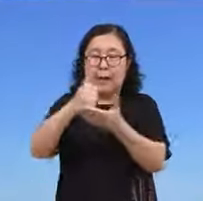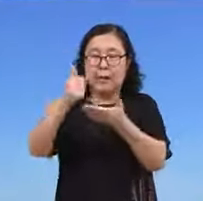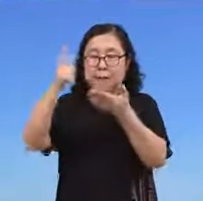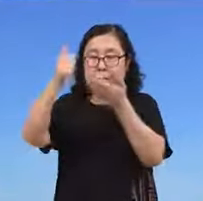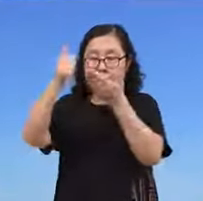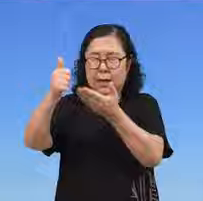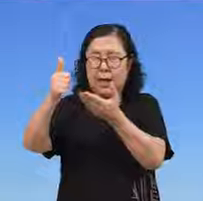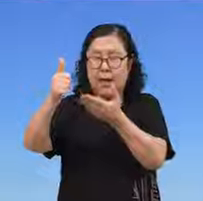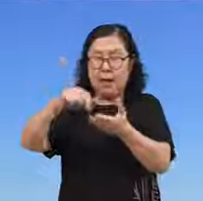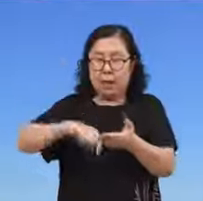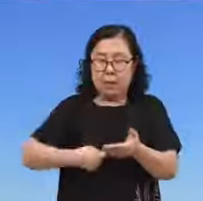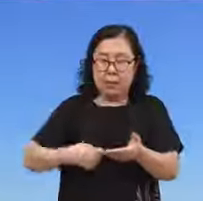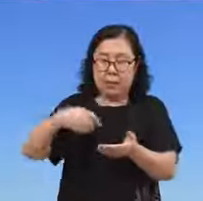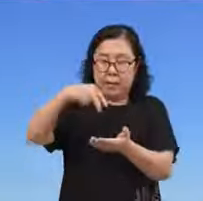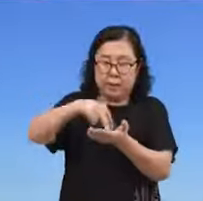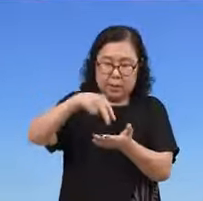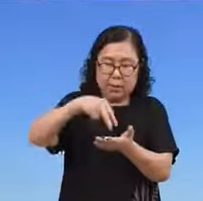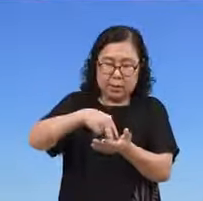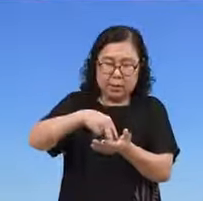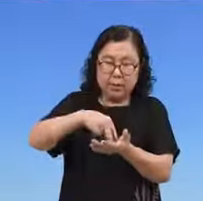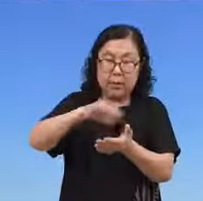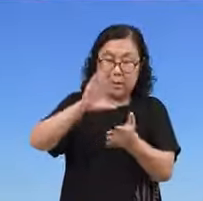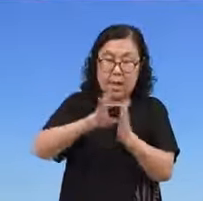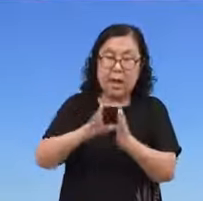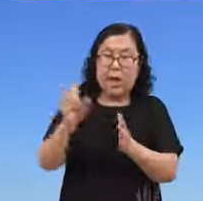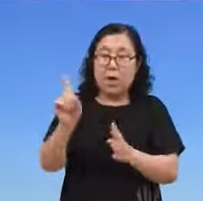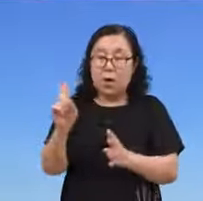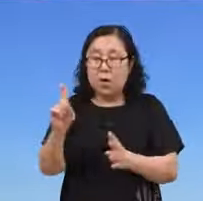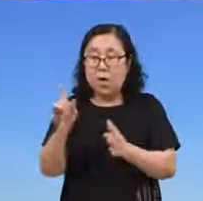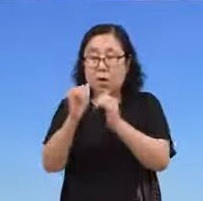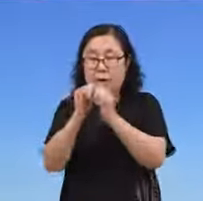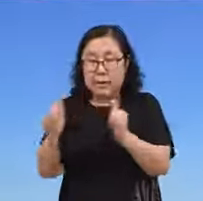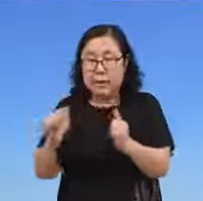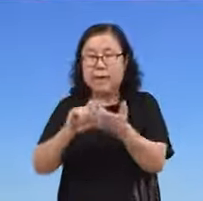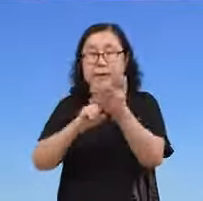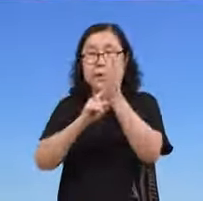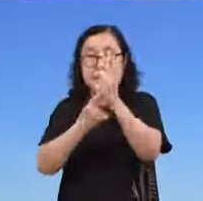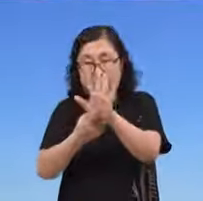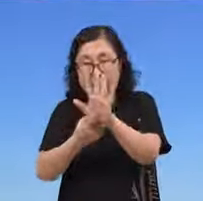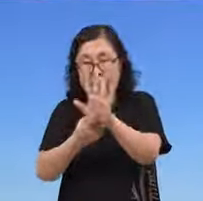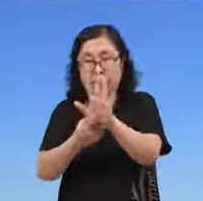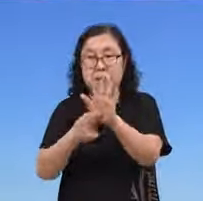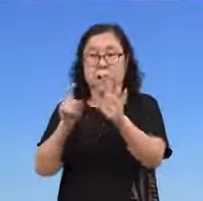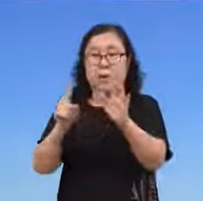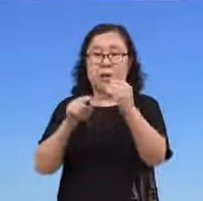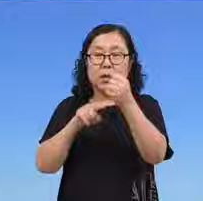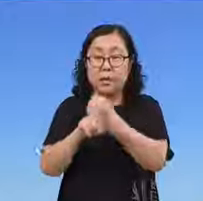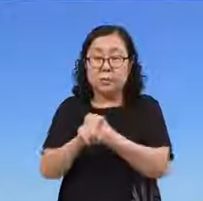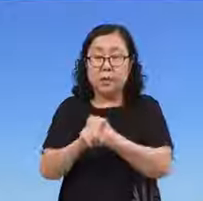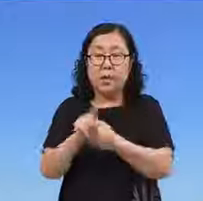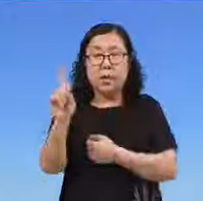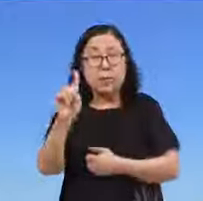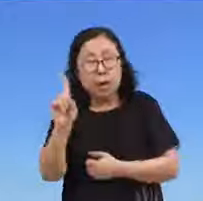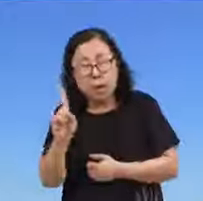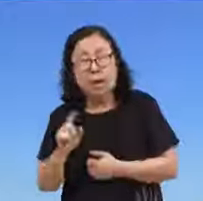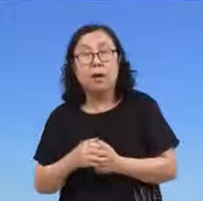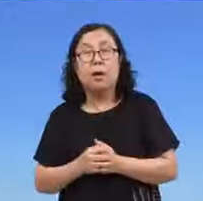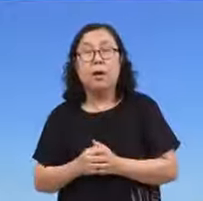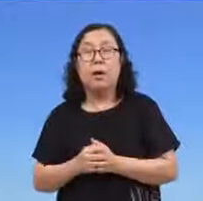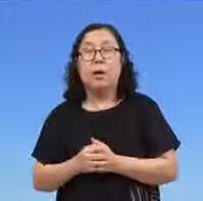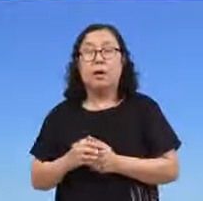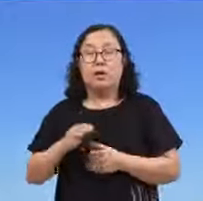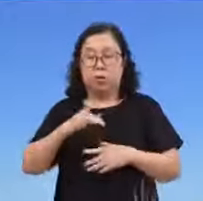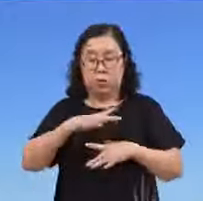하나님께 단독자로 섰을 때 어떤 이가 나타나, 이 의미를 여러분 아십니까? 우리가 기억해야